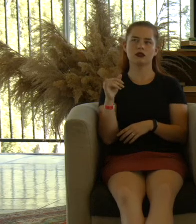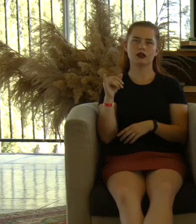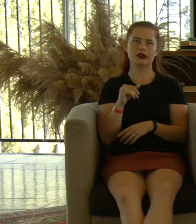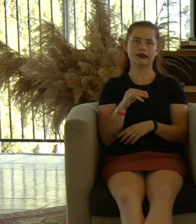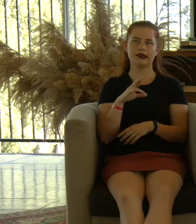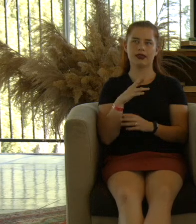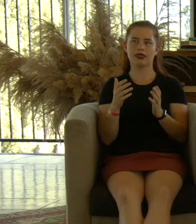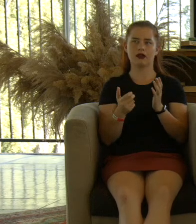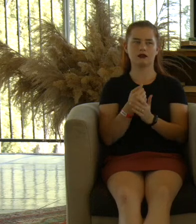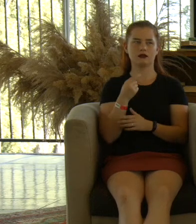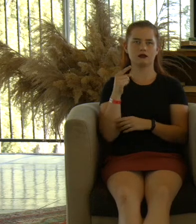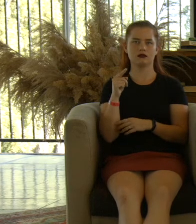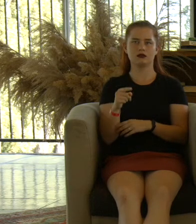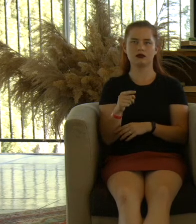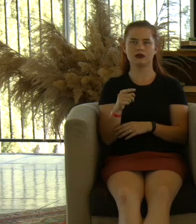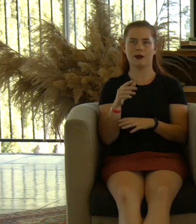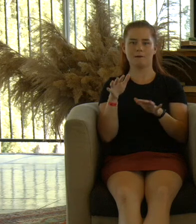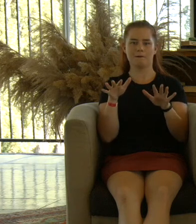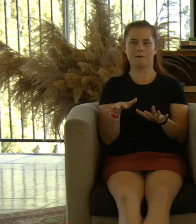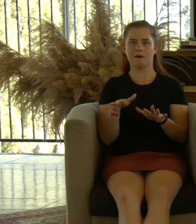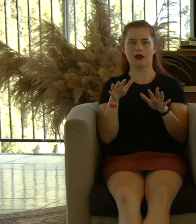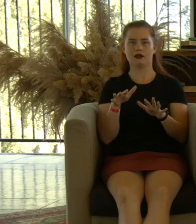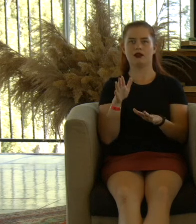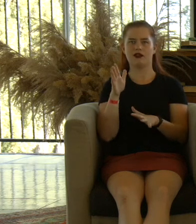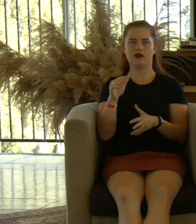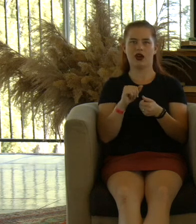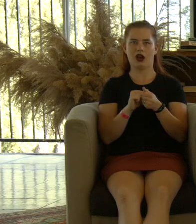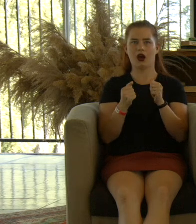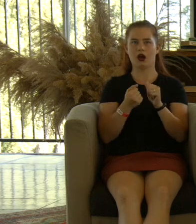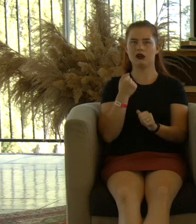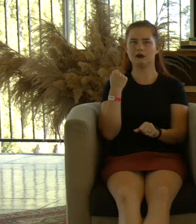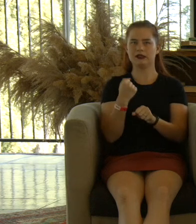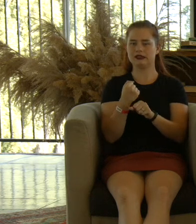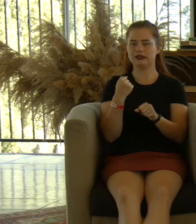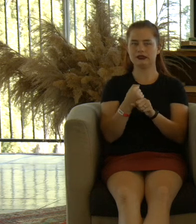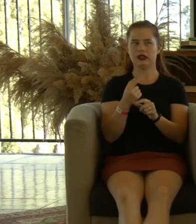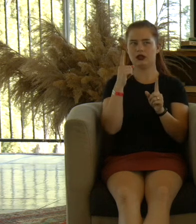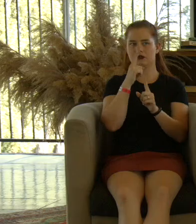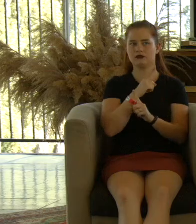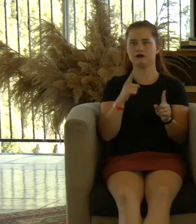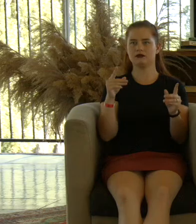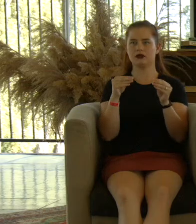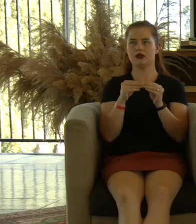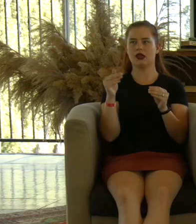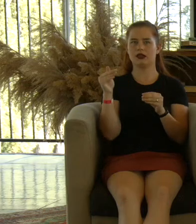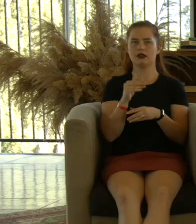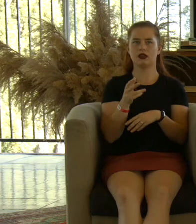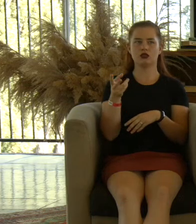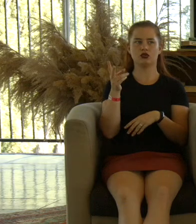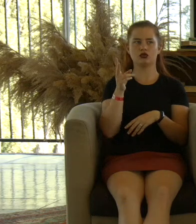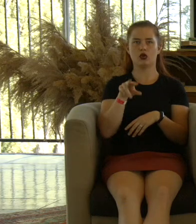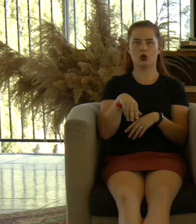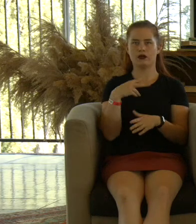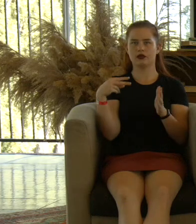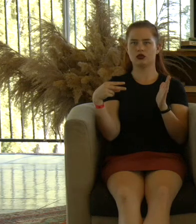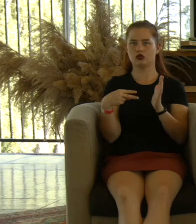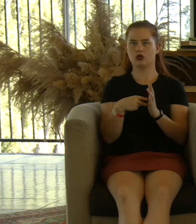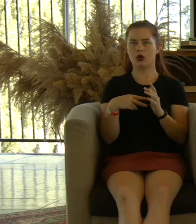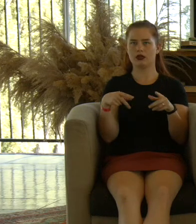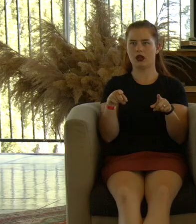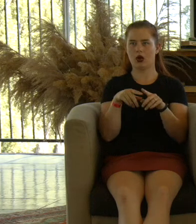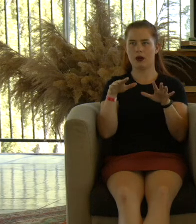находил подвалы в камне, выдолбленные, уникальные. Вы не поверите, $10 000 стоил подвал винный,